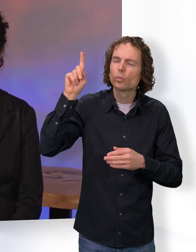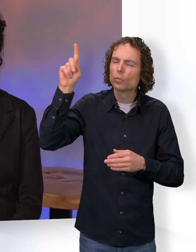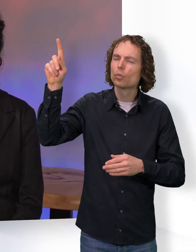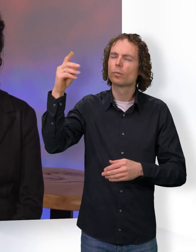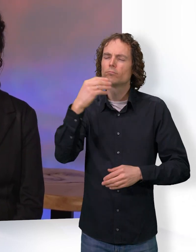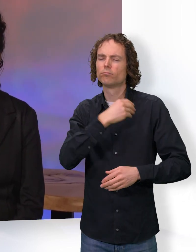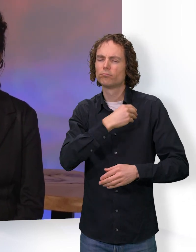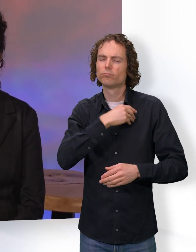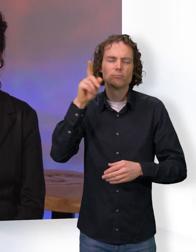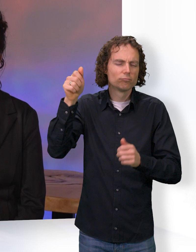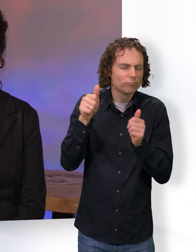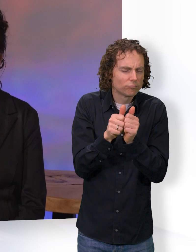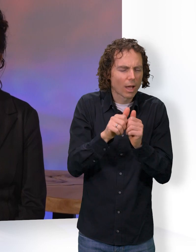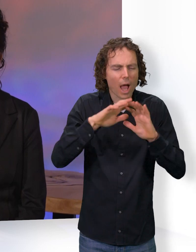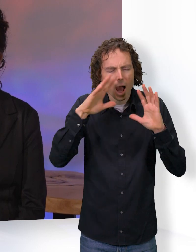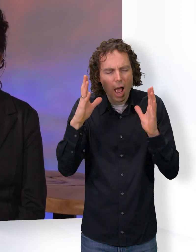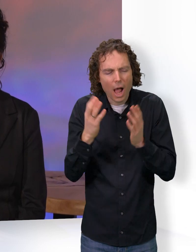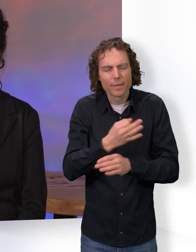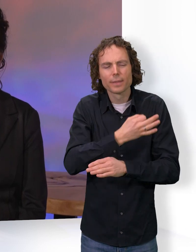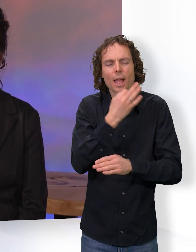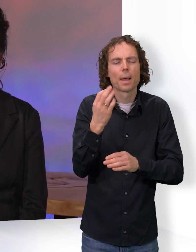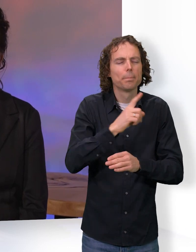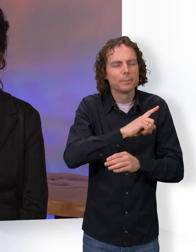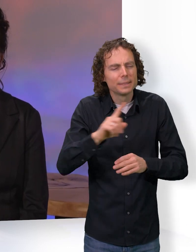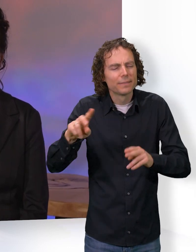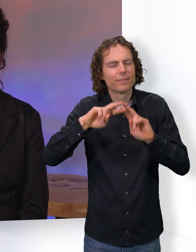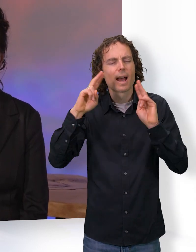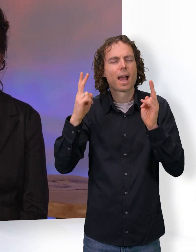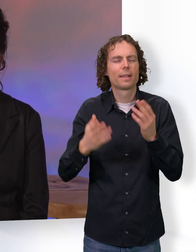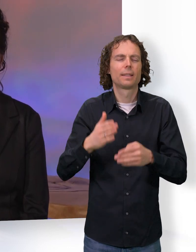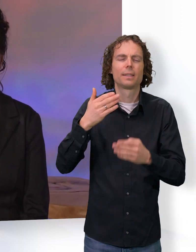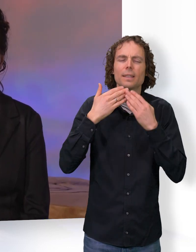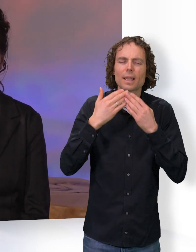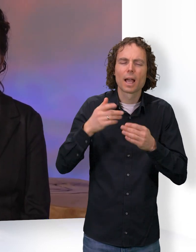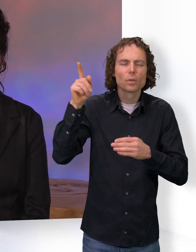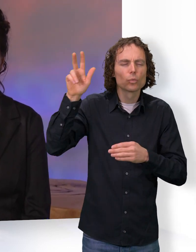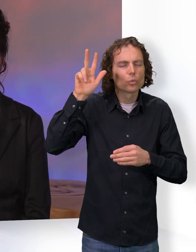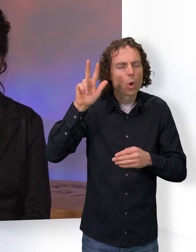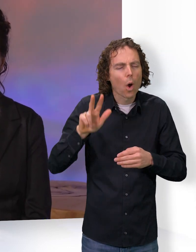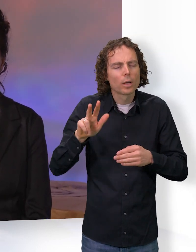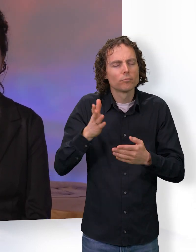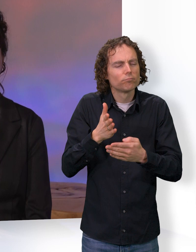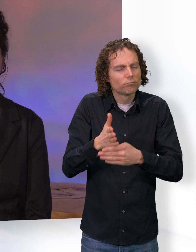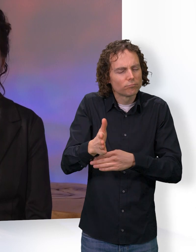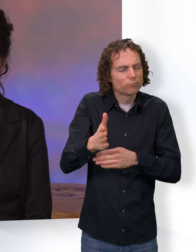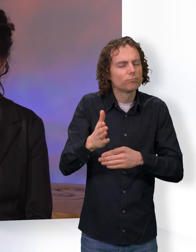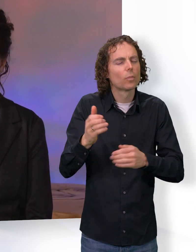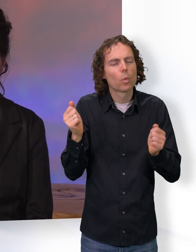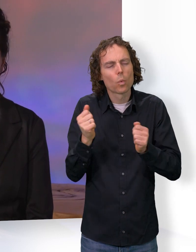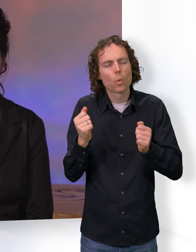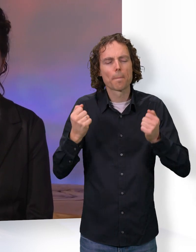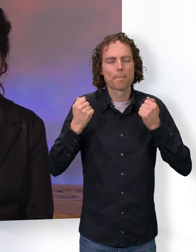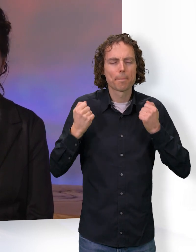dass du bei uns bist, alle Tage bis an das Ende der Welt. Danke, dass du ein treuer, steter und